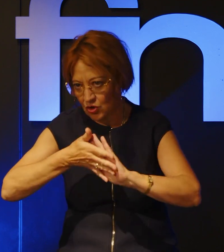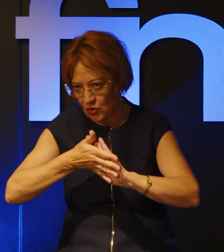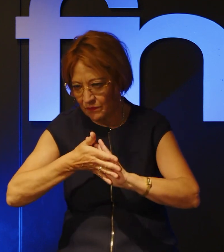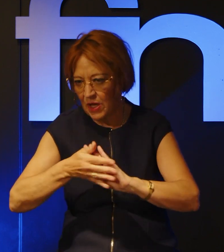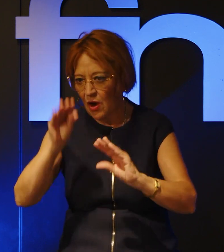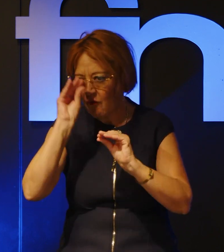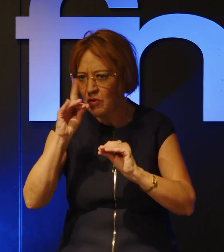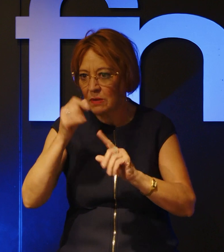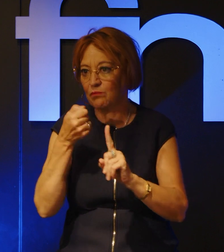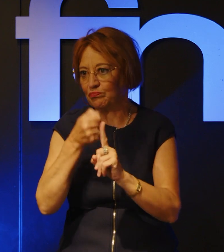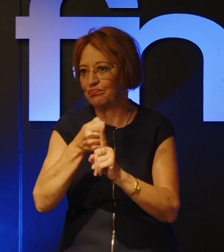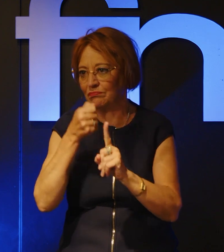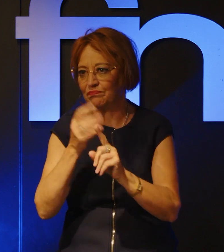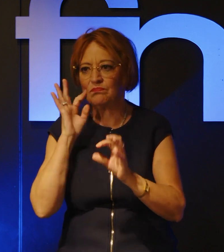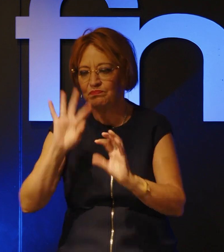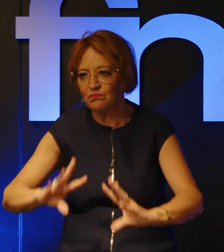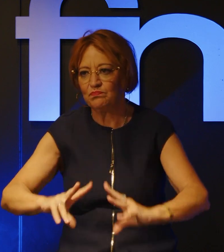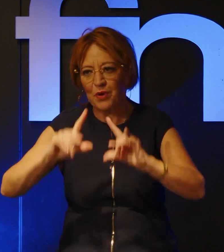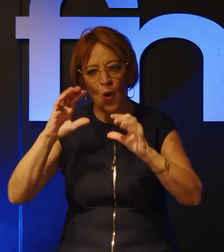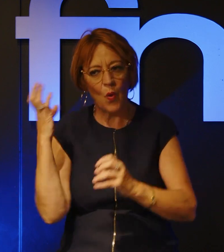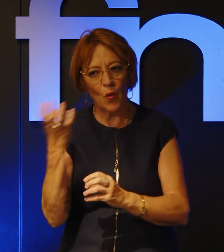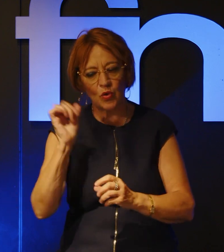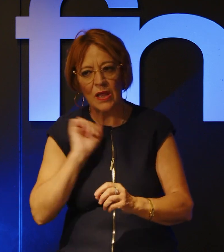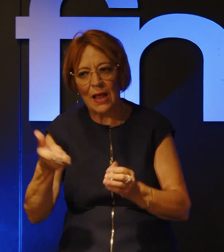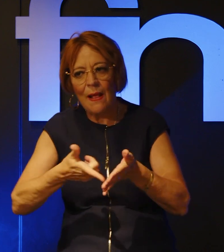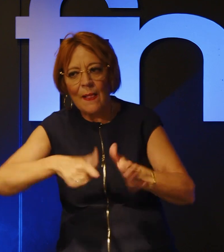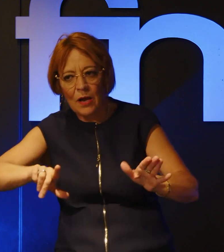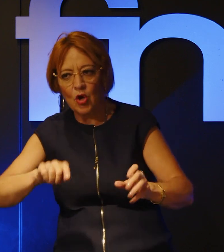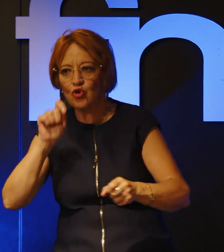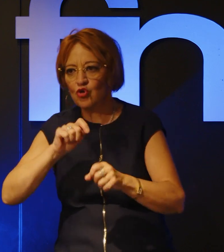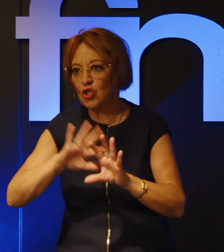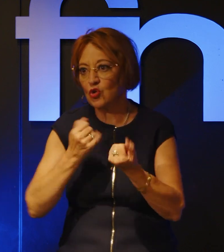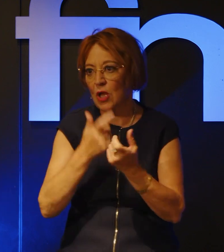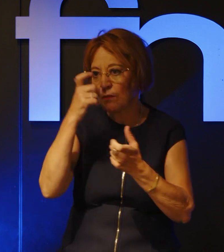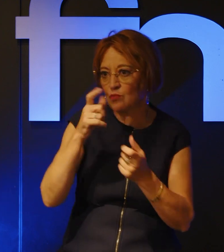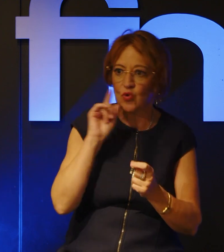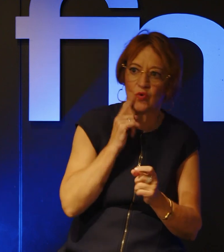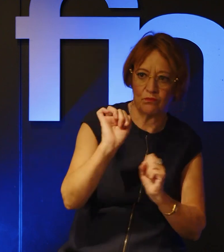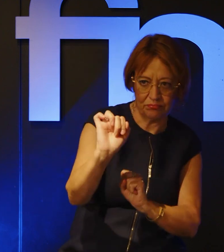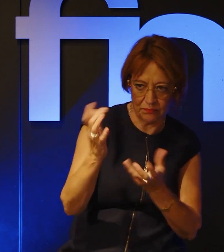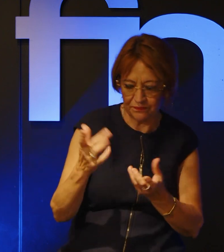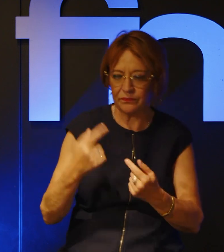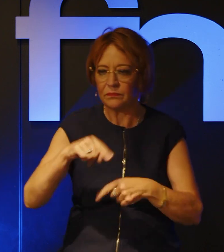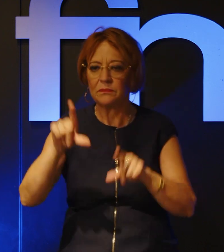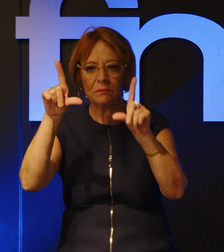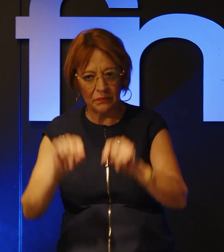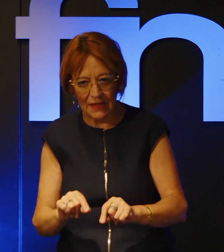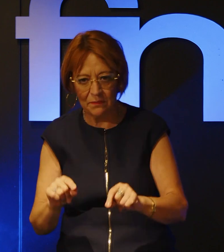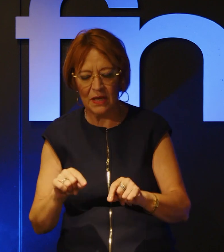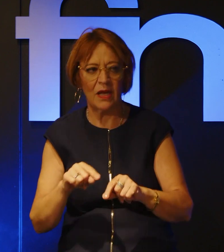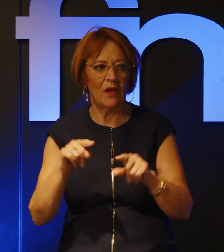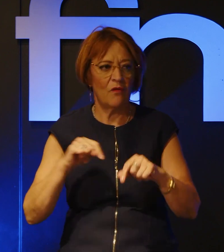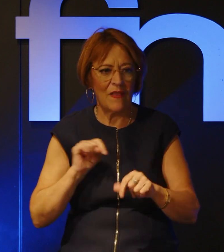é é formadora e ativista dedicada à promoção da cultura da língua e da justiça social das pessoas surdas temos também a folha de